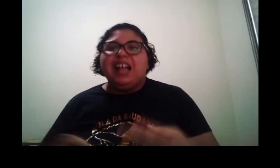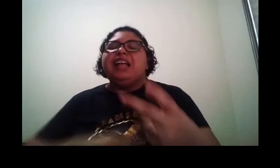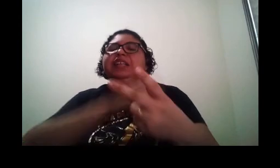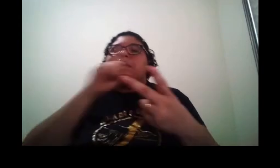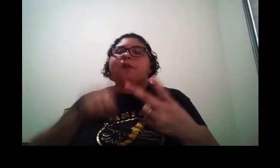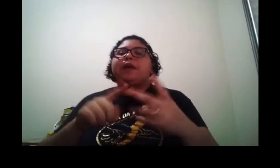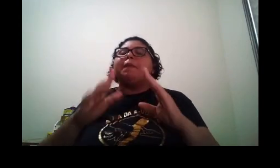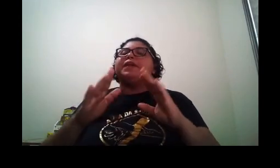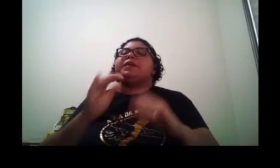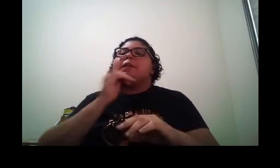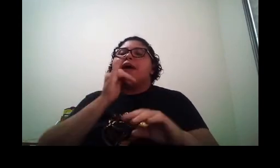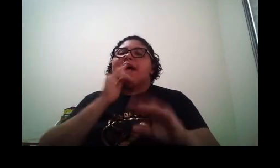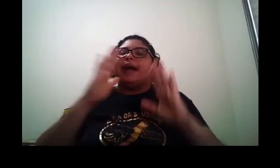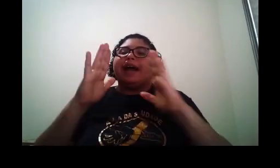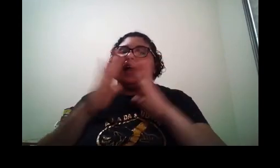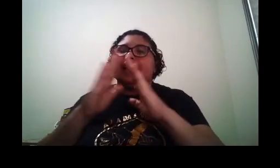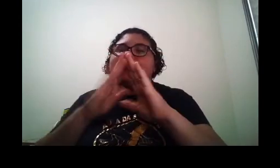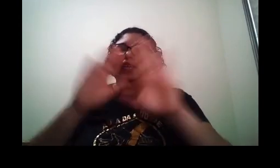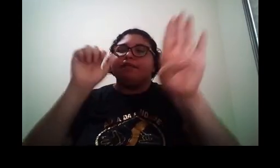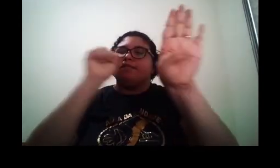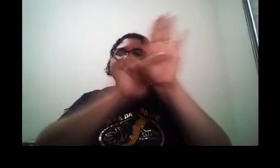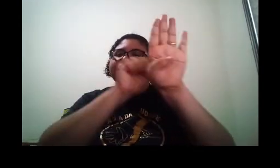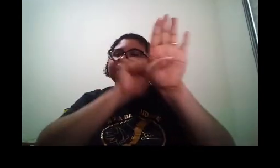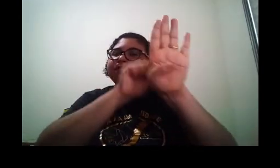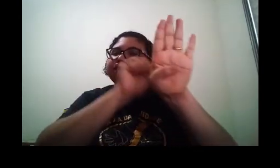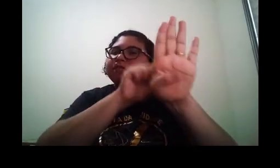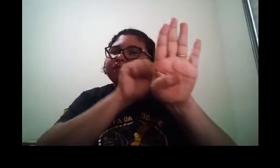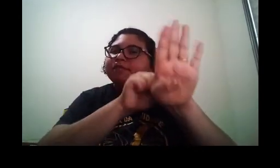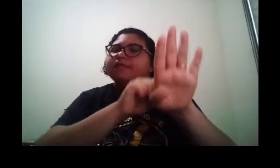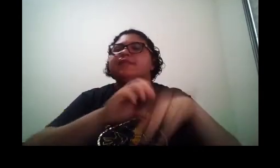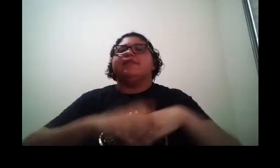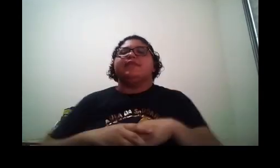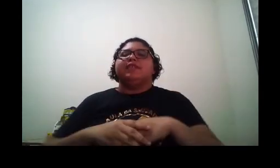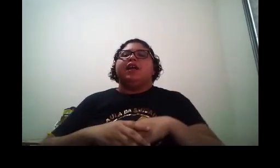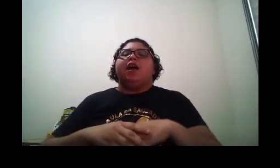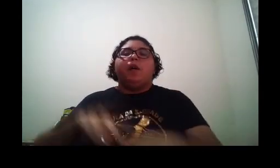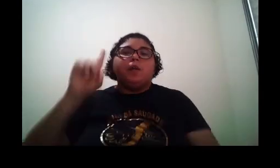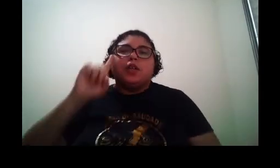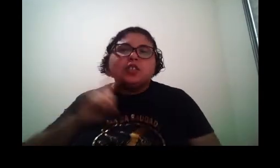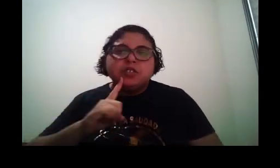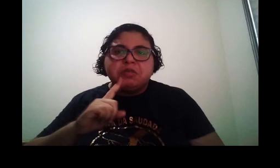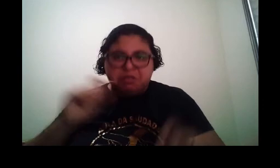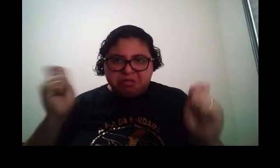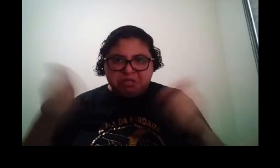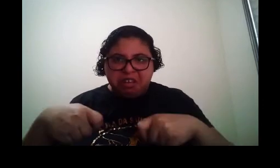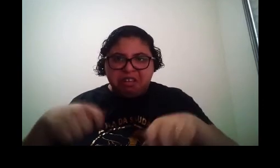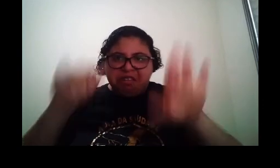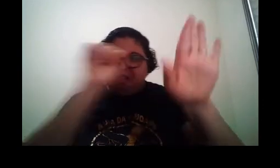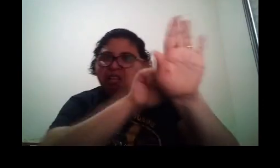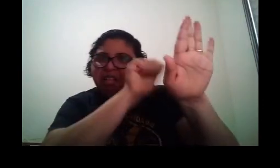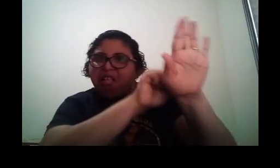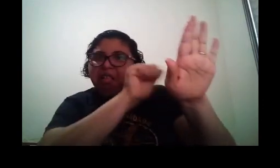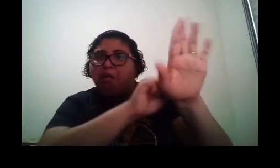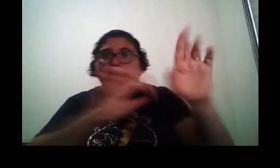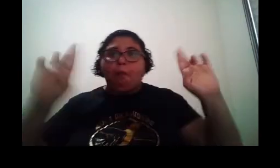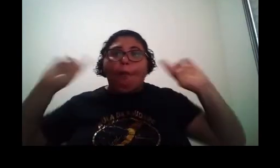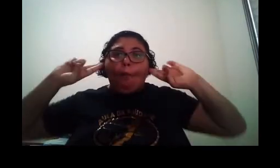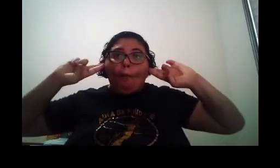acordou. Outro interessante é, por exemplo, para o surdo. Se você bater na porta, ele não vai ouvir. Como que você vai fazer para